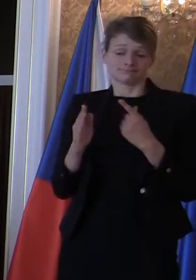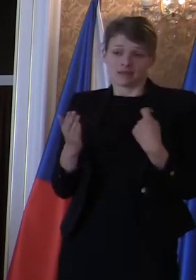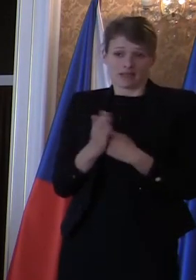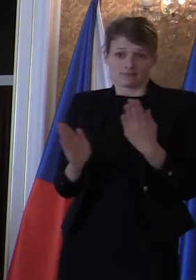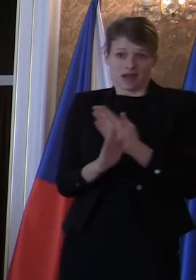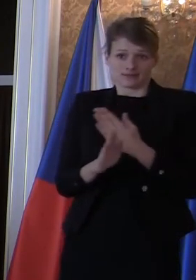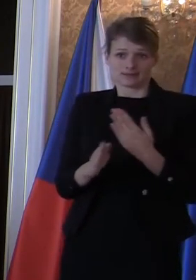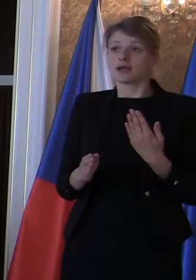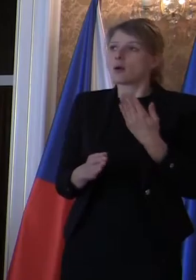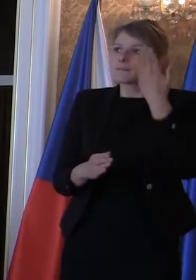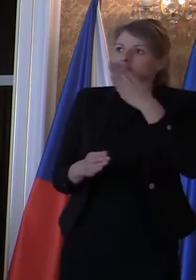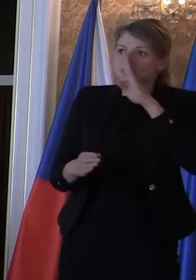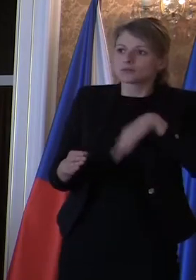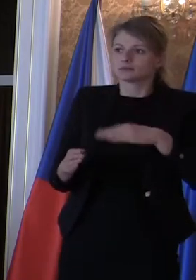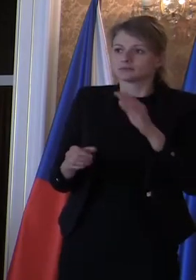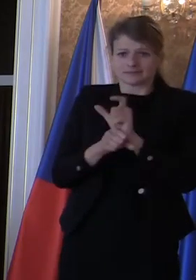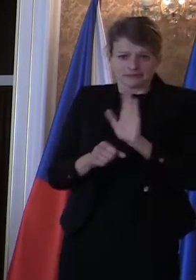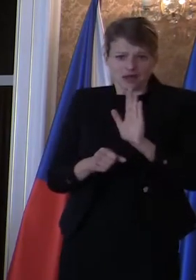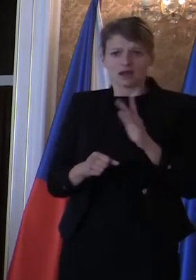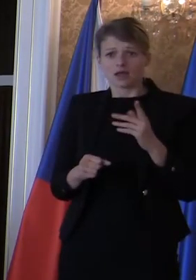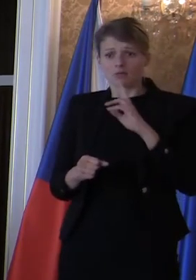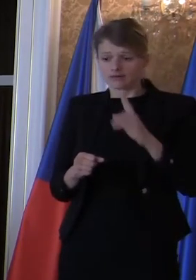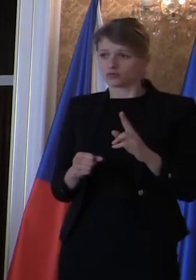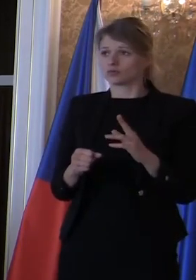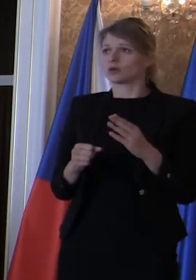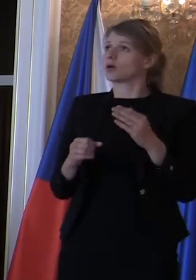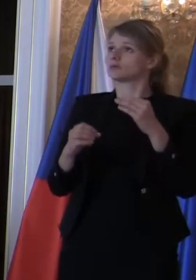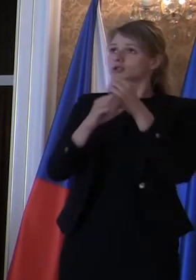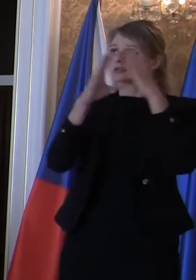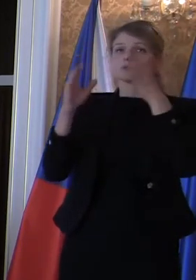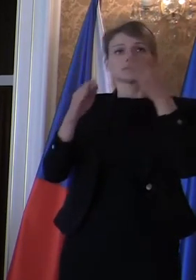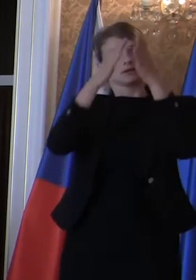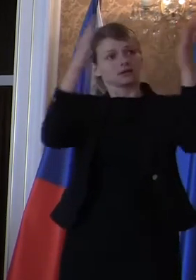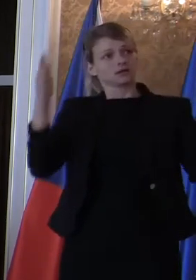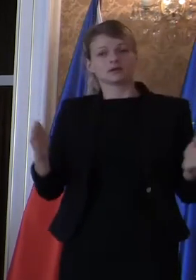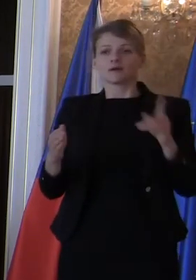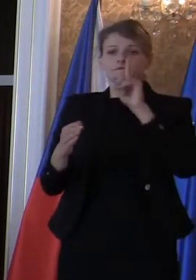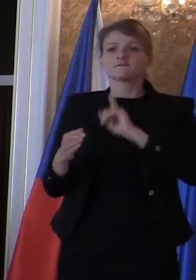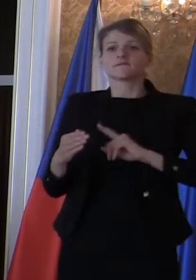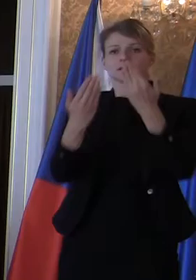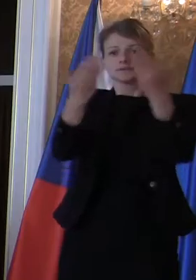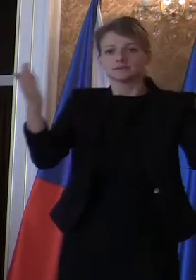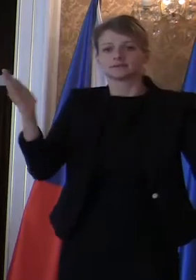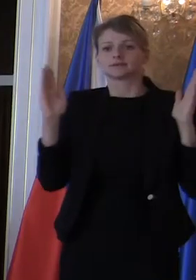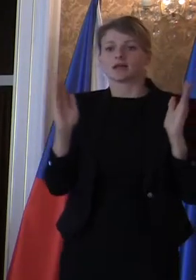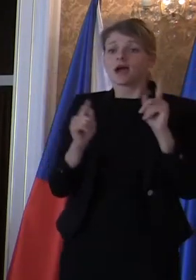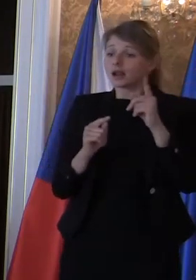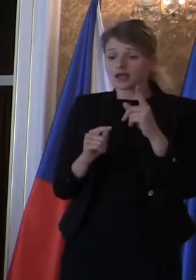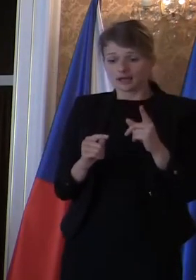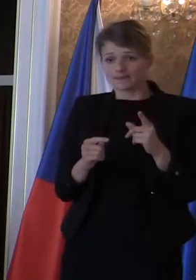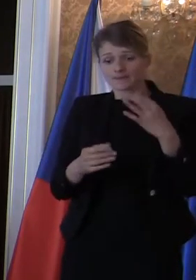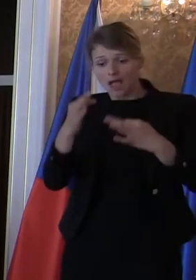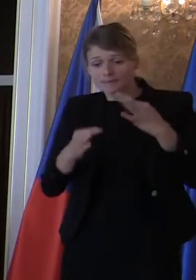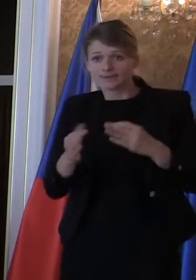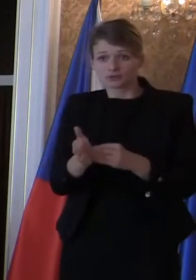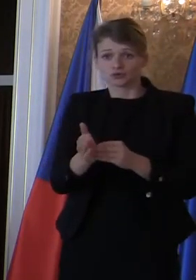nějaký baldachín, ta místnost je vymalována, třeba na nějakou barvu, ale jak jste říkal vy, není ještě, škamna nejsou,